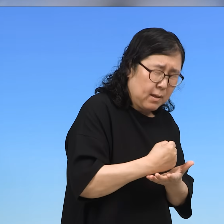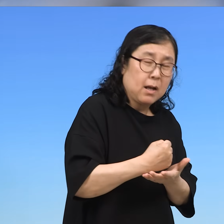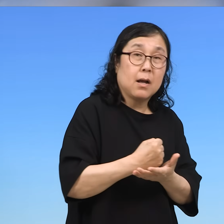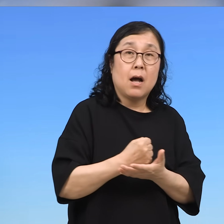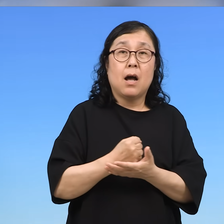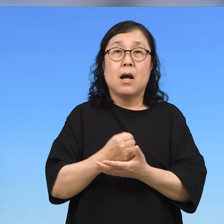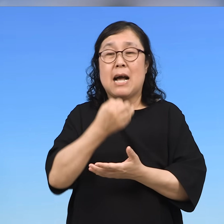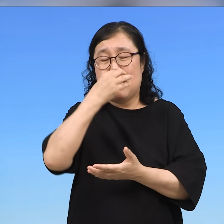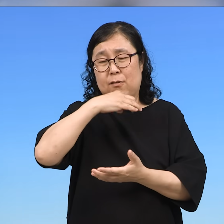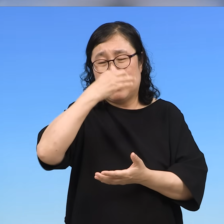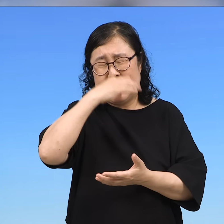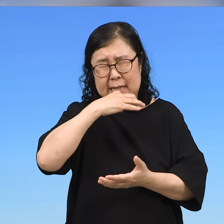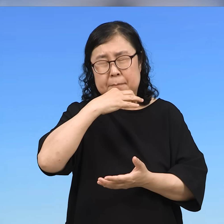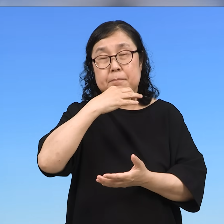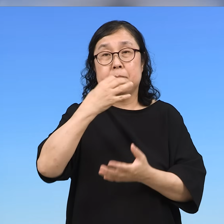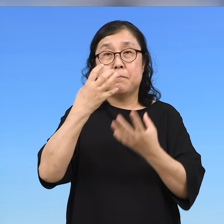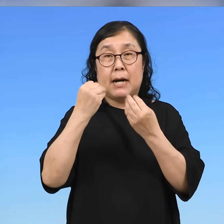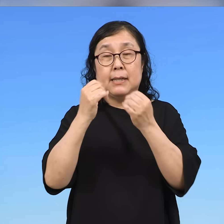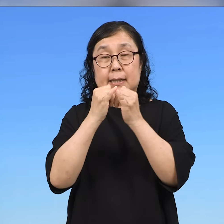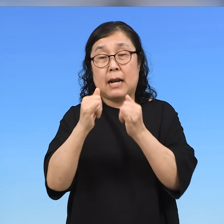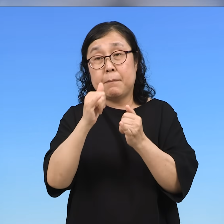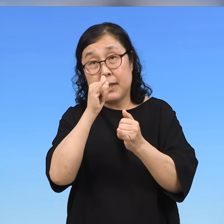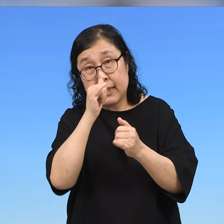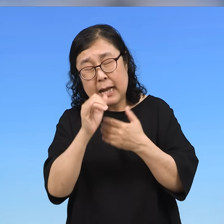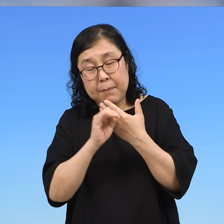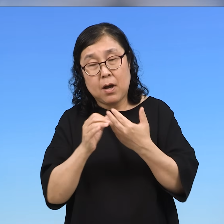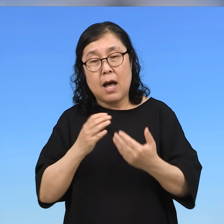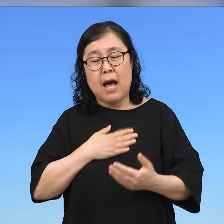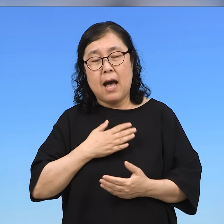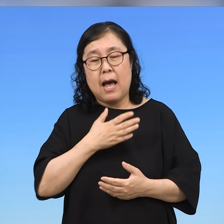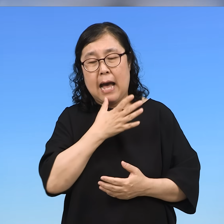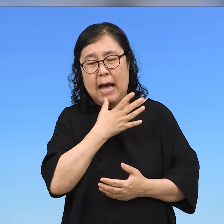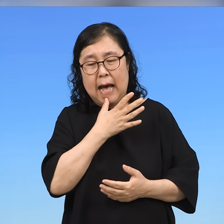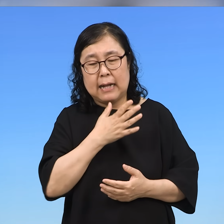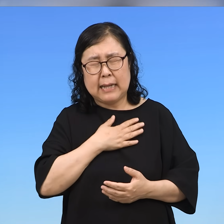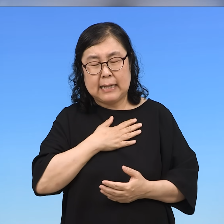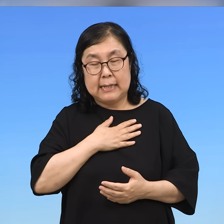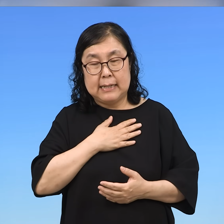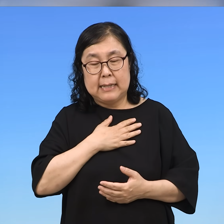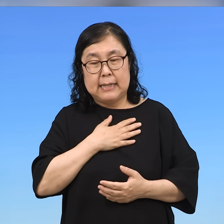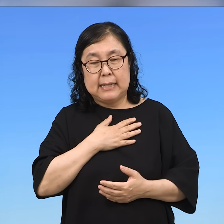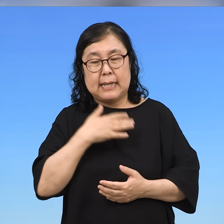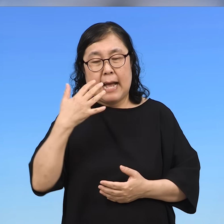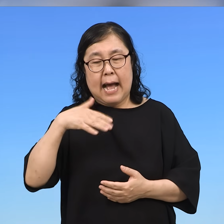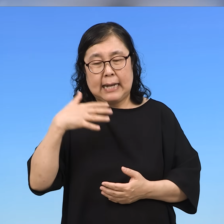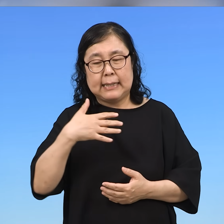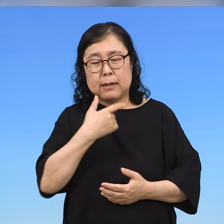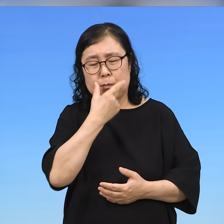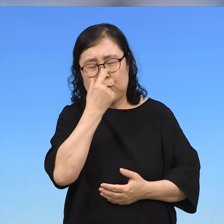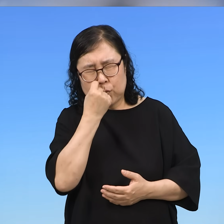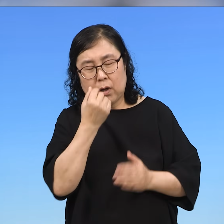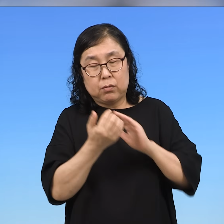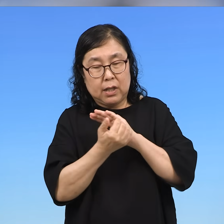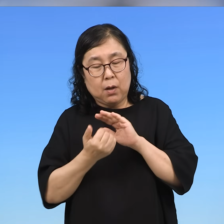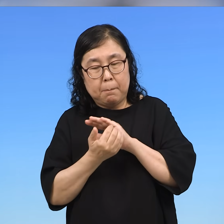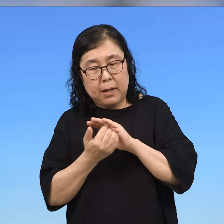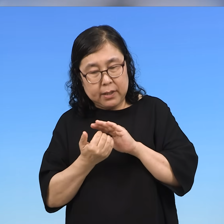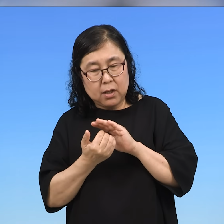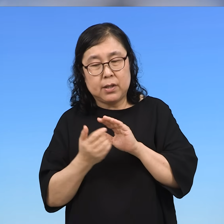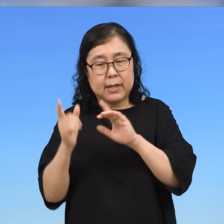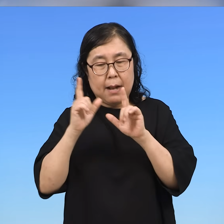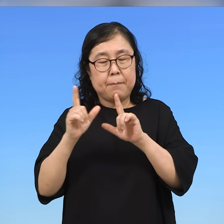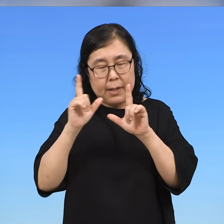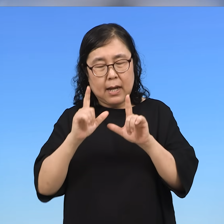그런, 혹시나 그런 분이 계시면 여러분, 아직 나는 미숙한 전반전 인생 아닌가? 돌아보셔야 됩니다.